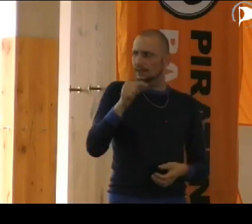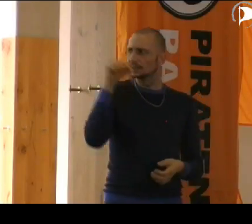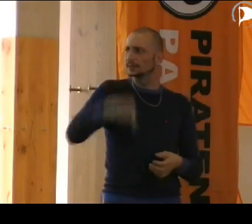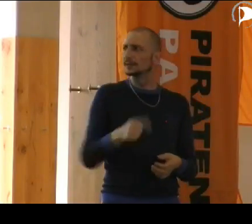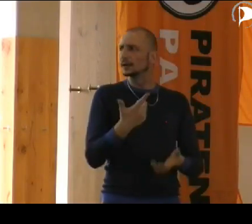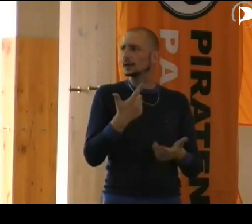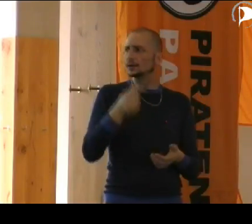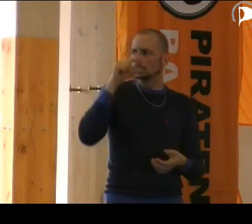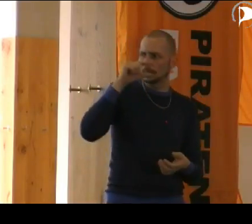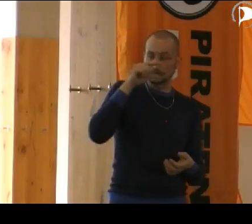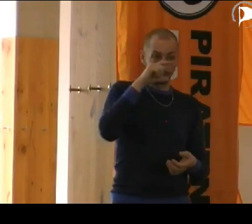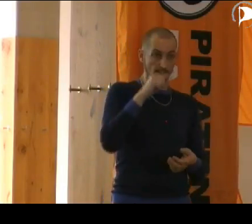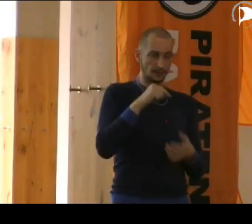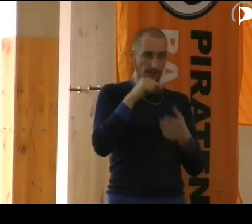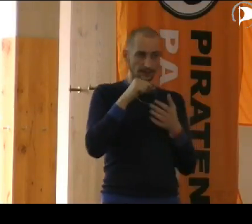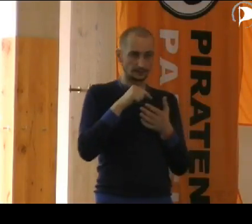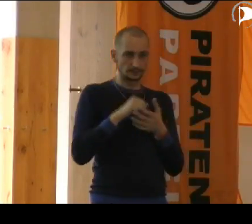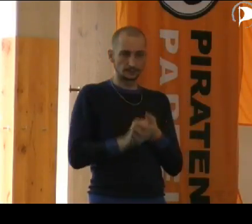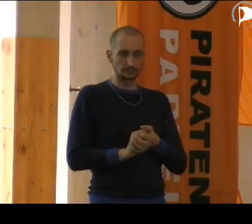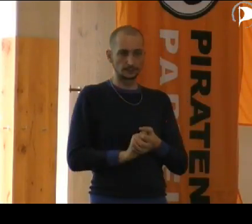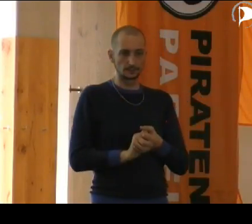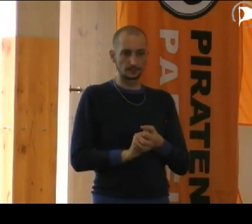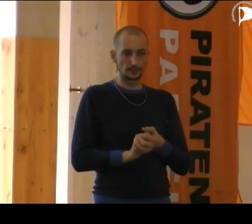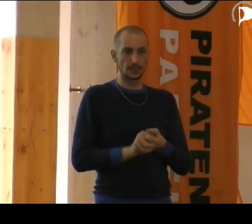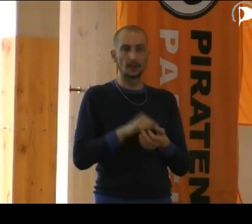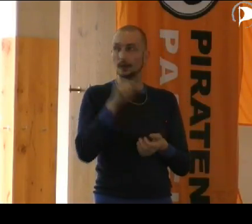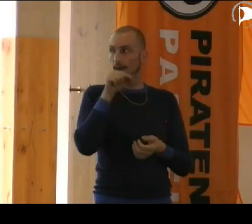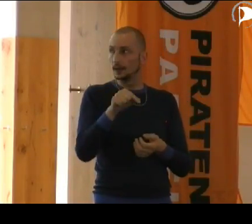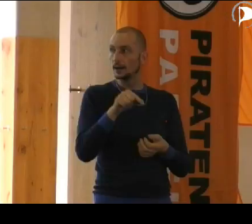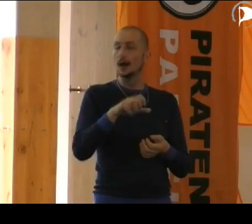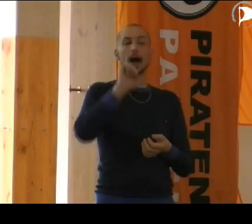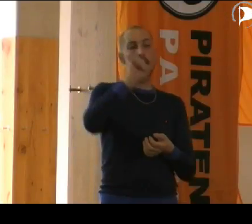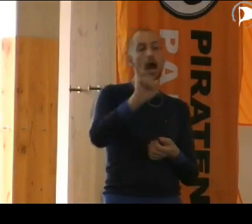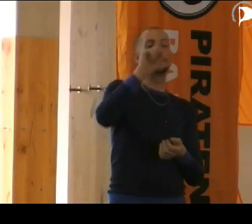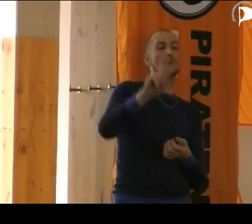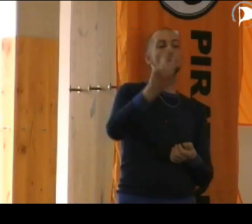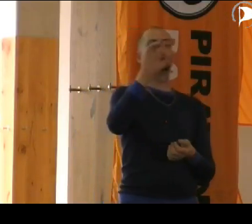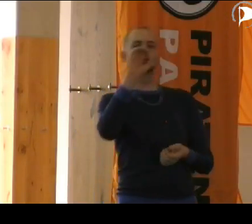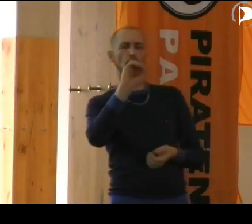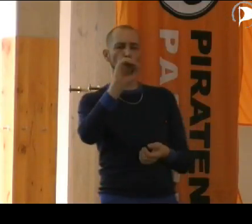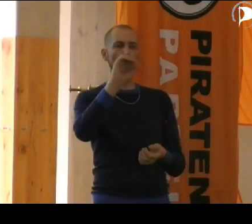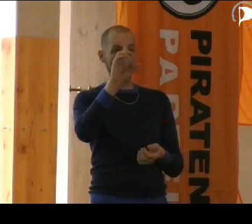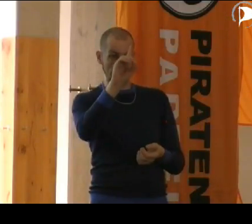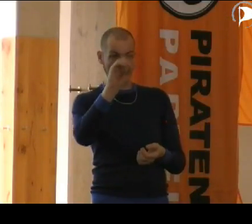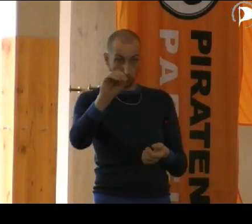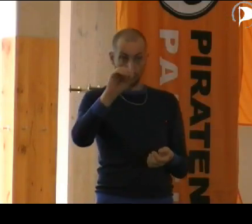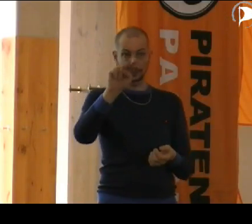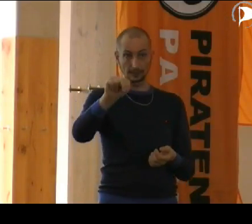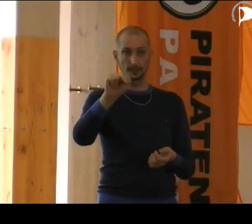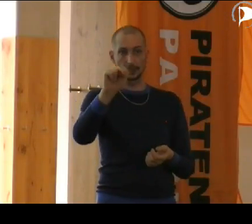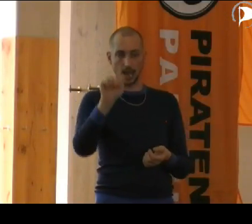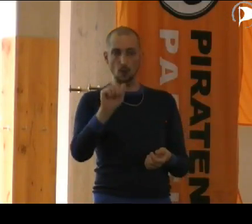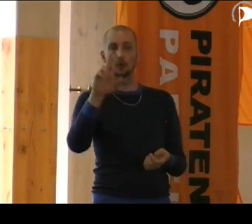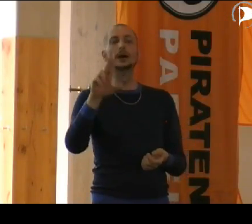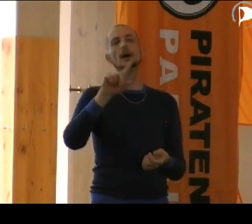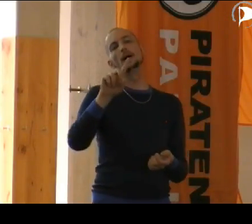auch in stuttgart oder ich hab momentan auch und natürlich mit einladung nicht zu nennen